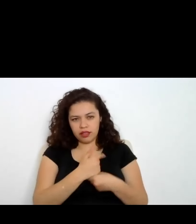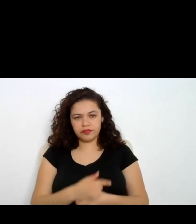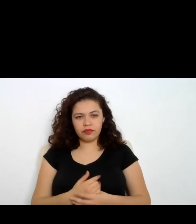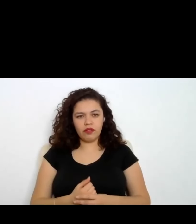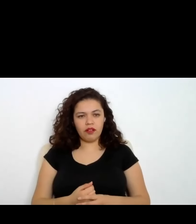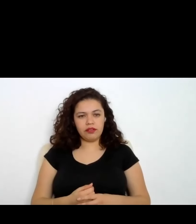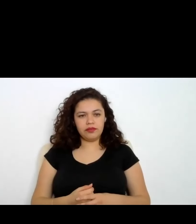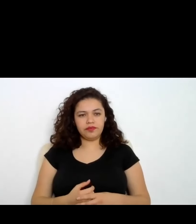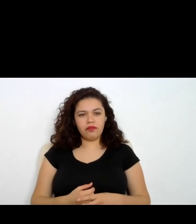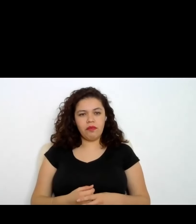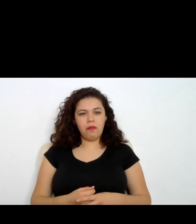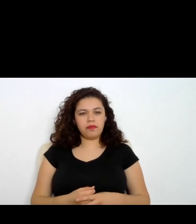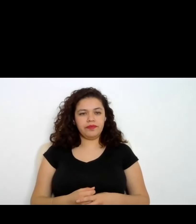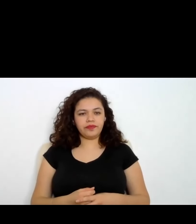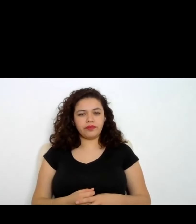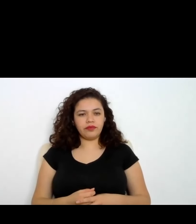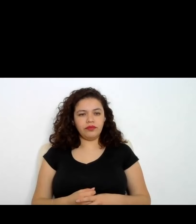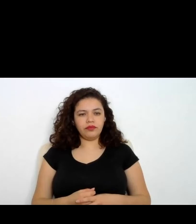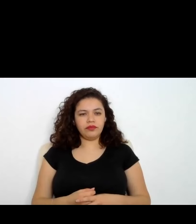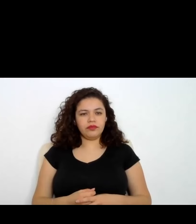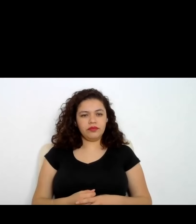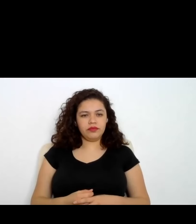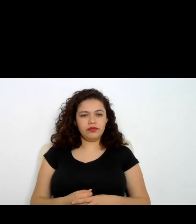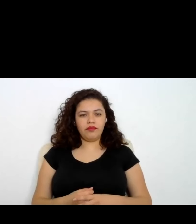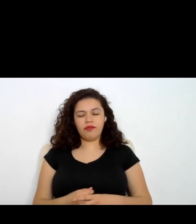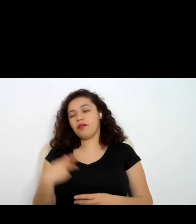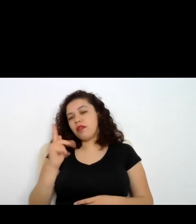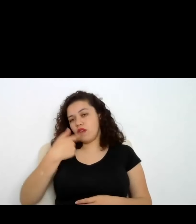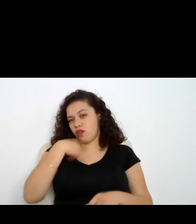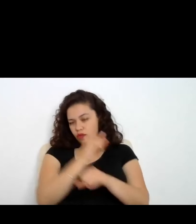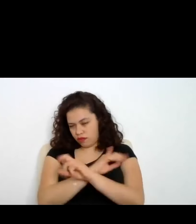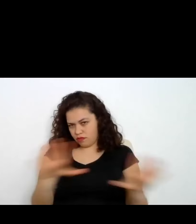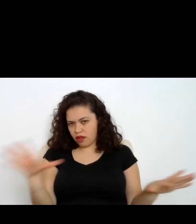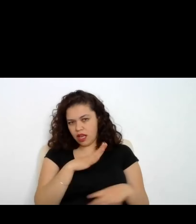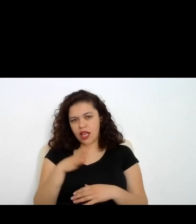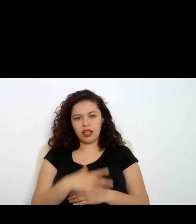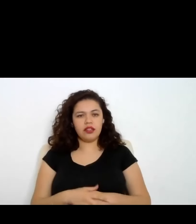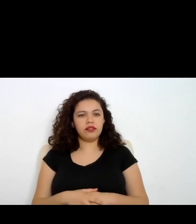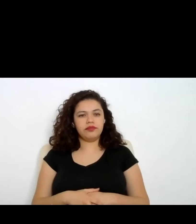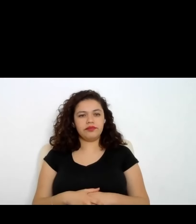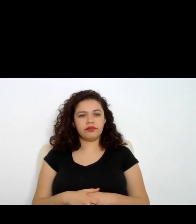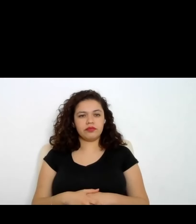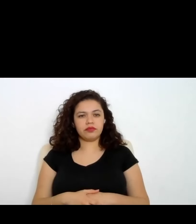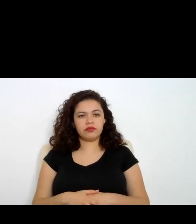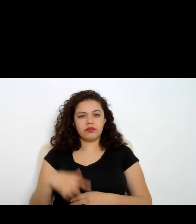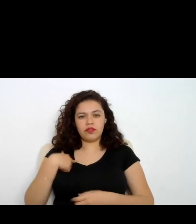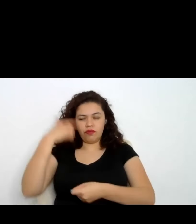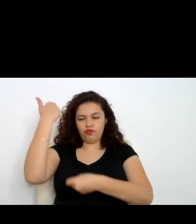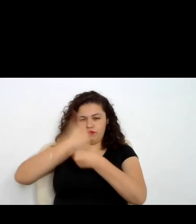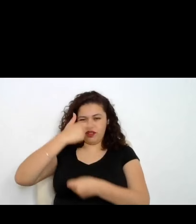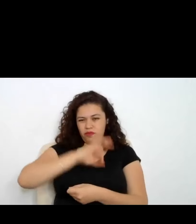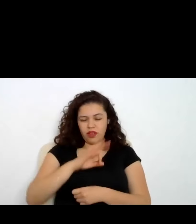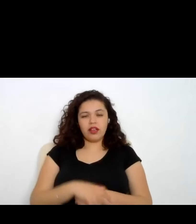mí. Pero puedo yo tener datos que me hagan identificable, o sea, que